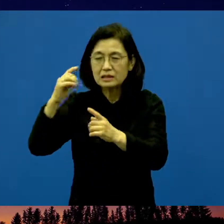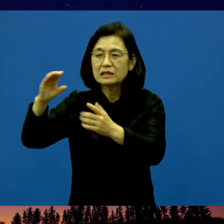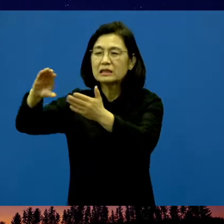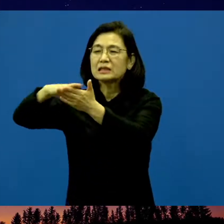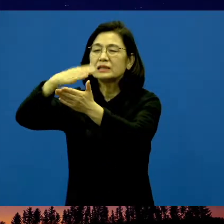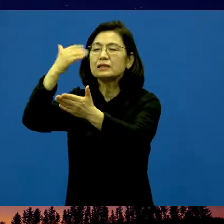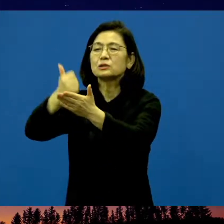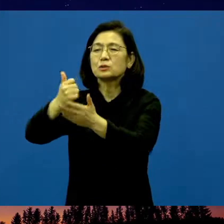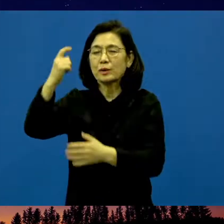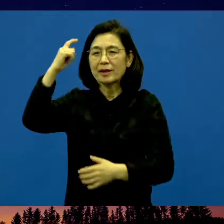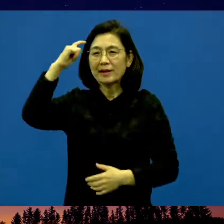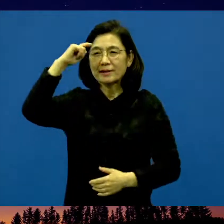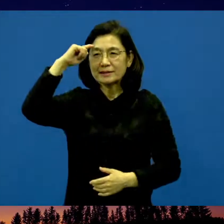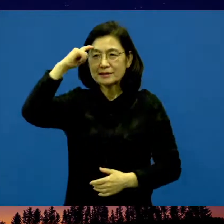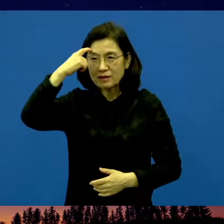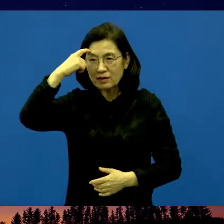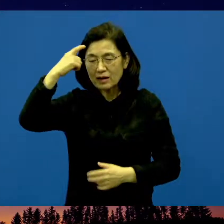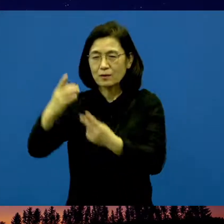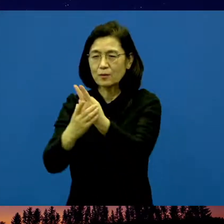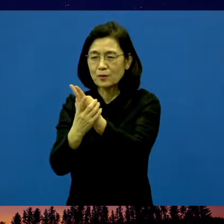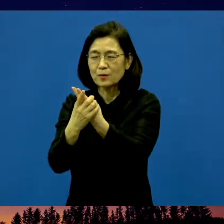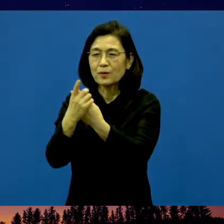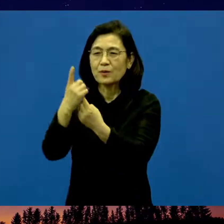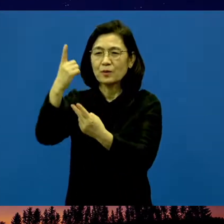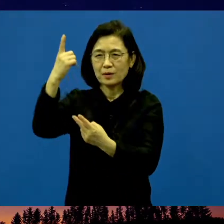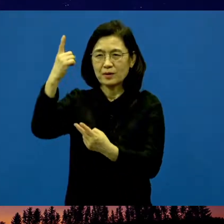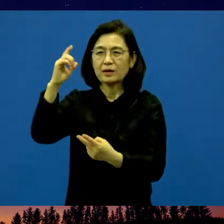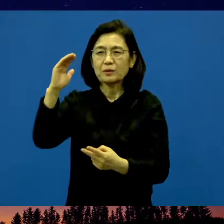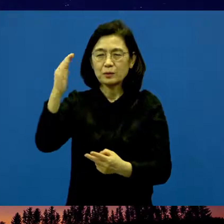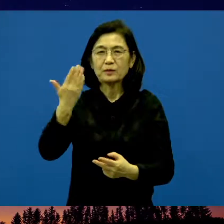이제 신앙이라고 할 수가 있는 것입니다.